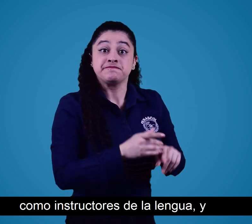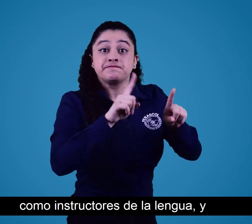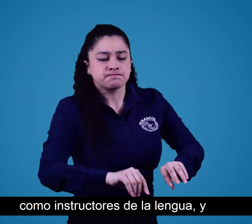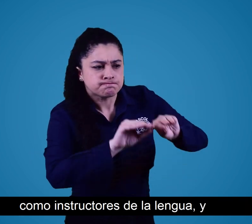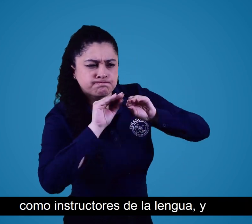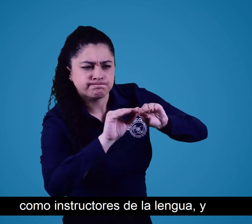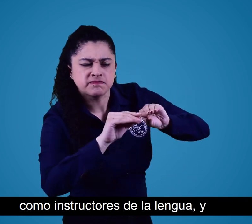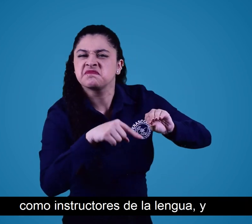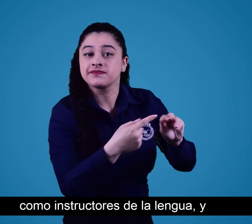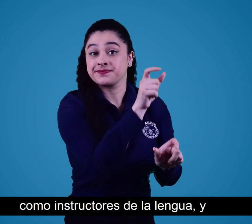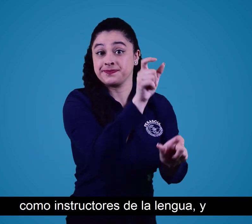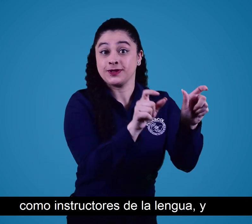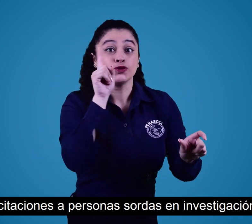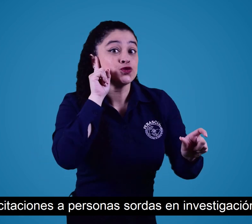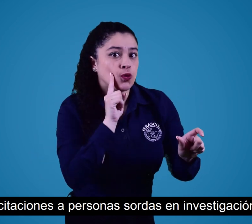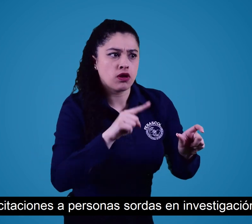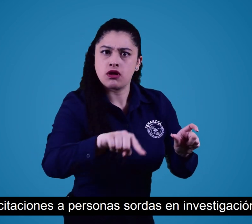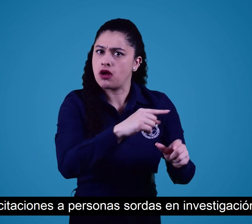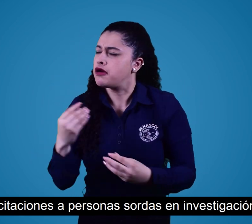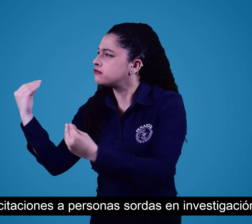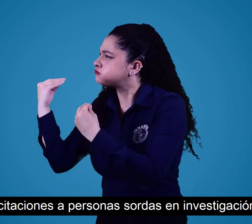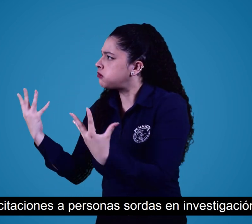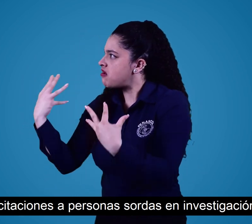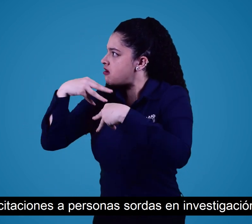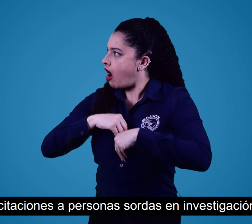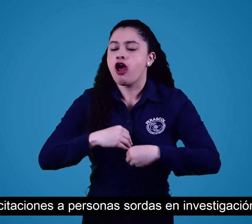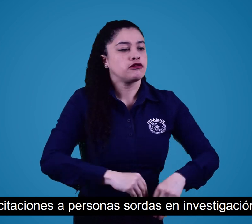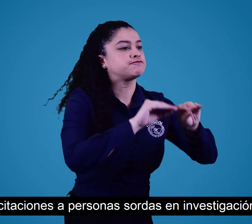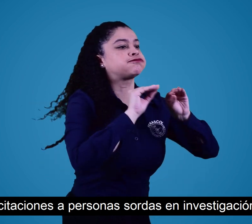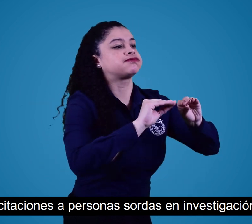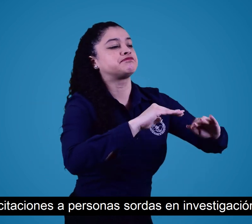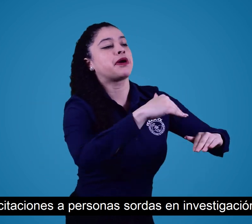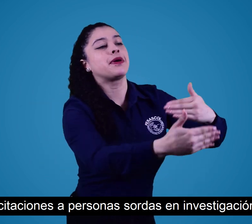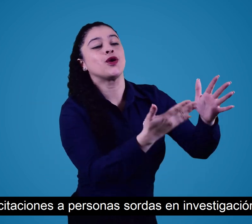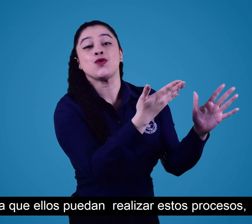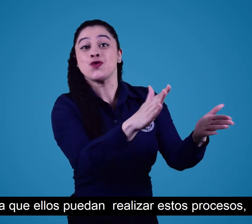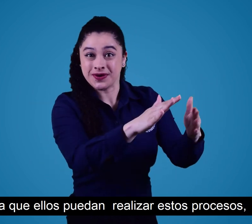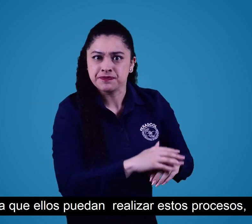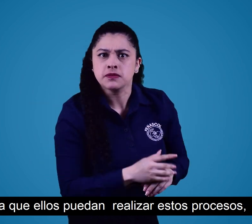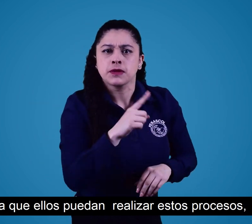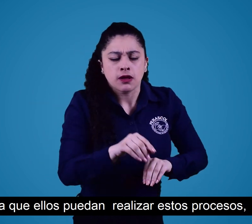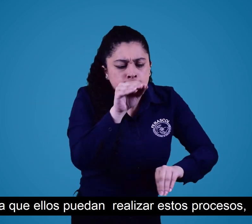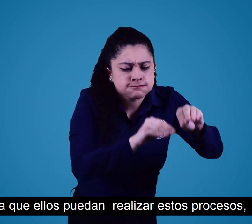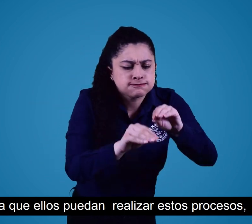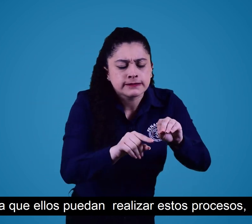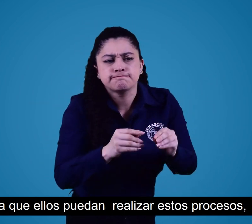instructores de la lengua Y capacitaciones a personas sordas en investigación para que ellos puedan realizar estos